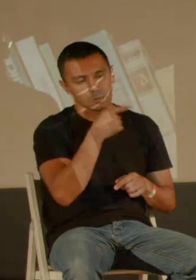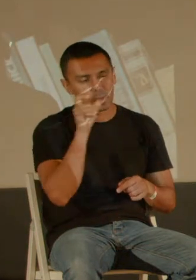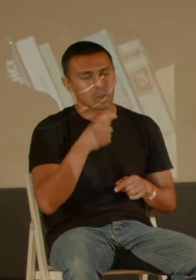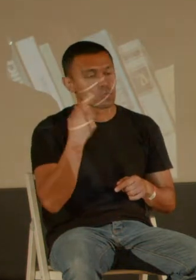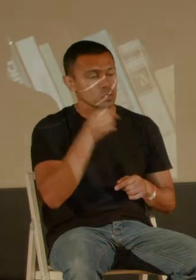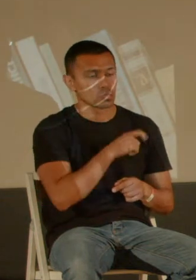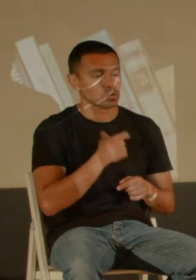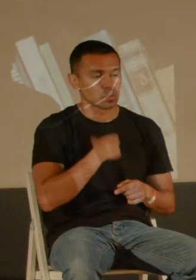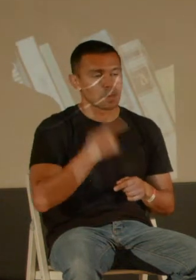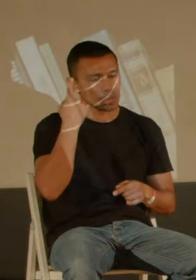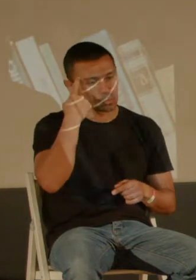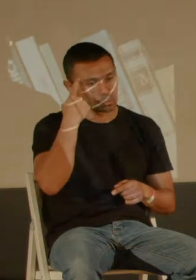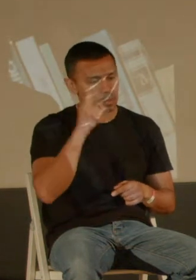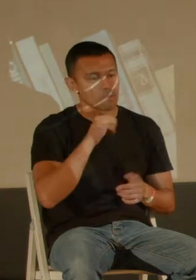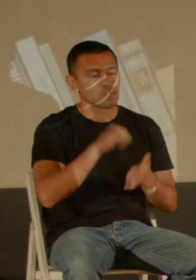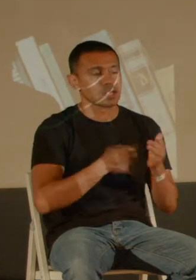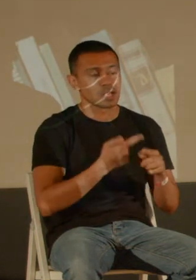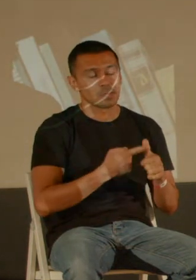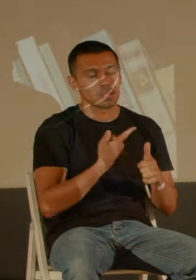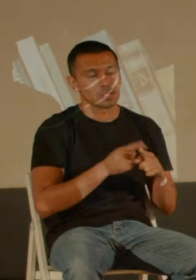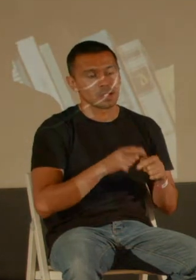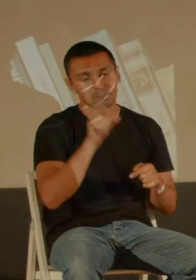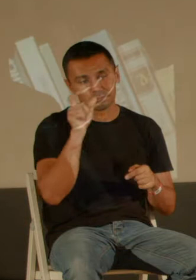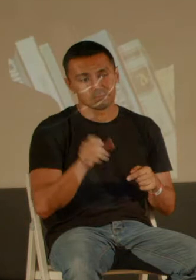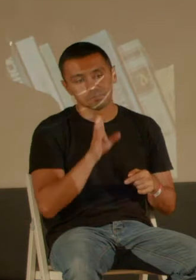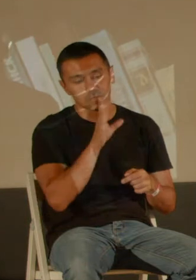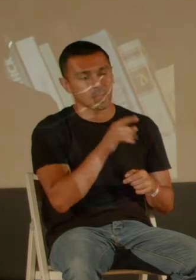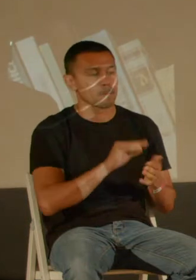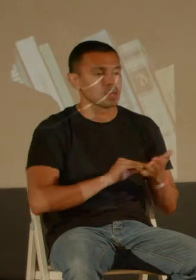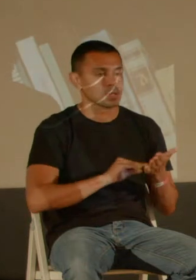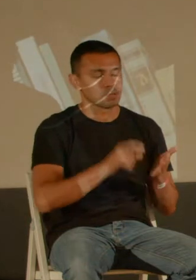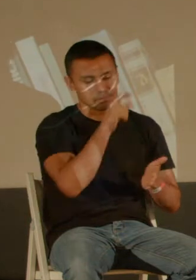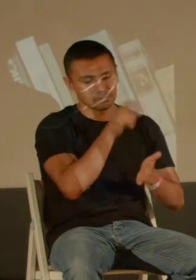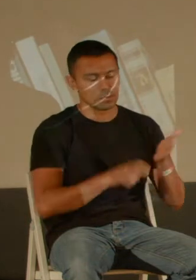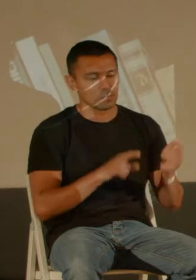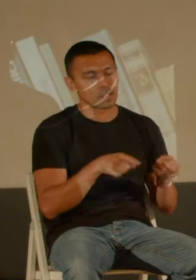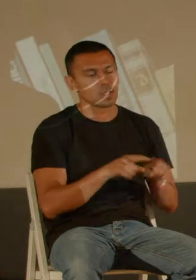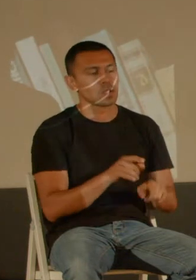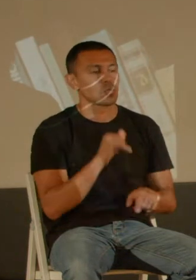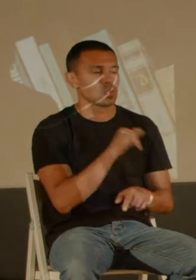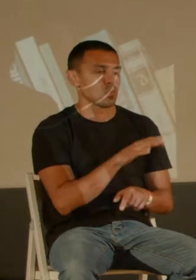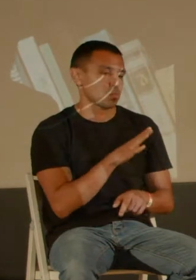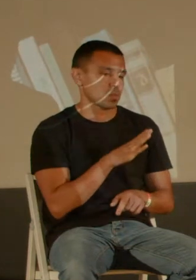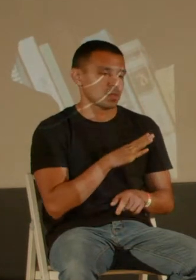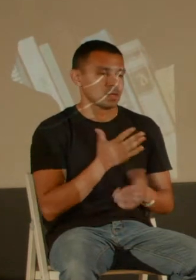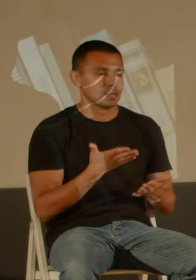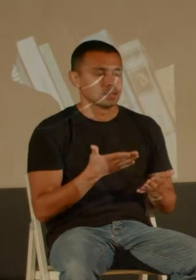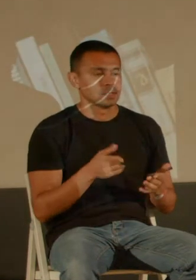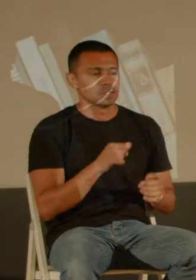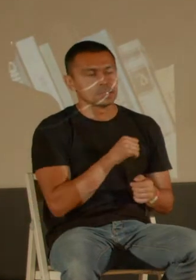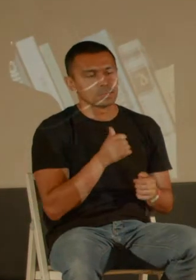вона собі придумала, її альтер-его. І від імені цієї персонажки вона писала колонки. І вони такі були, якби